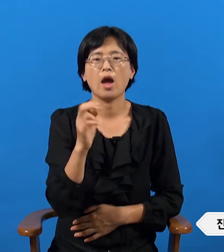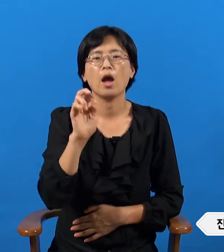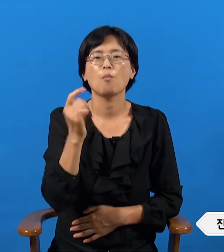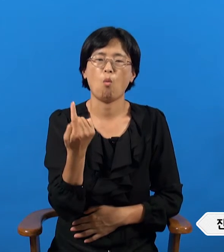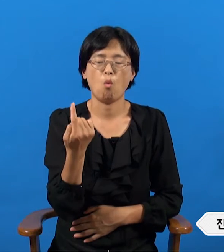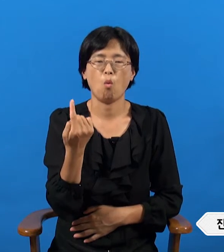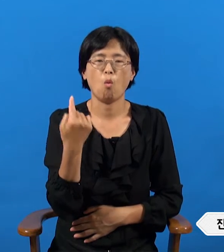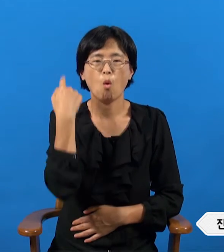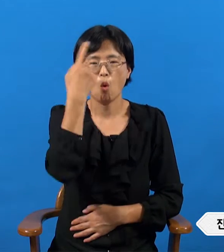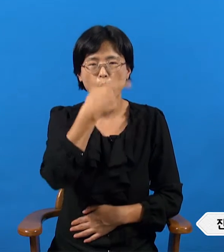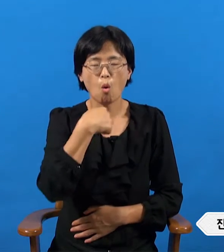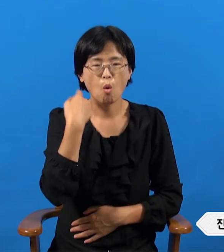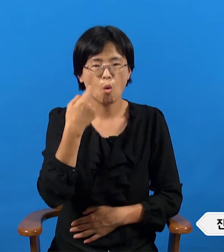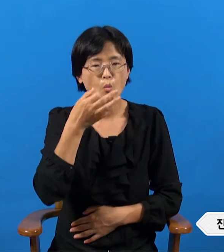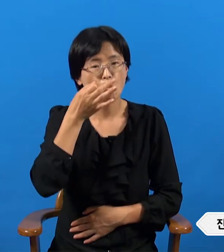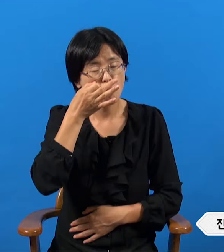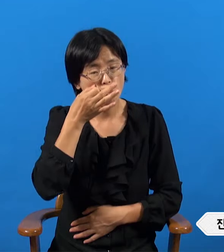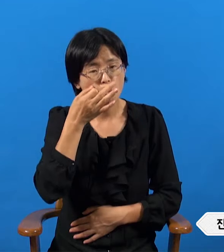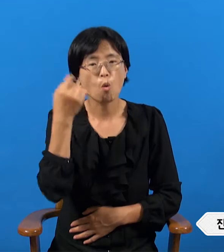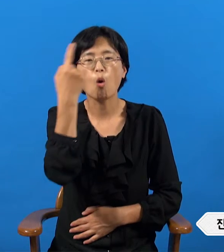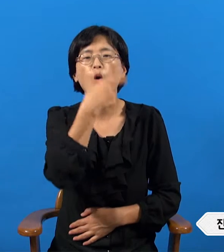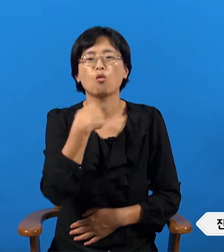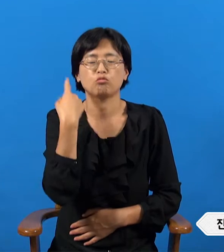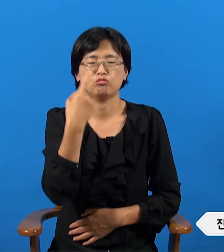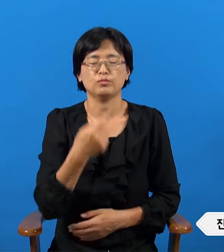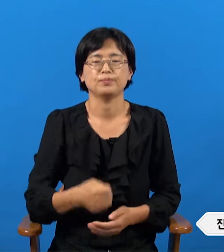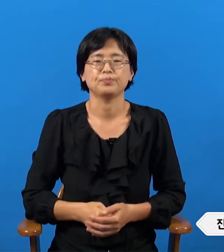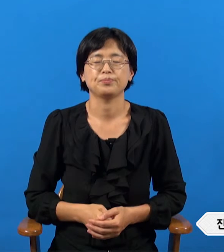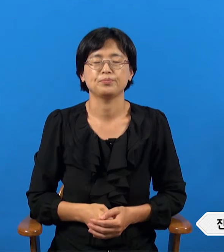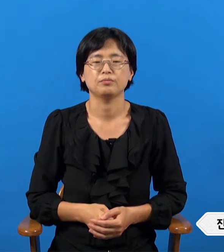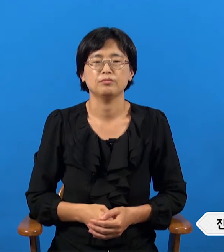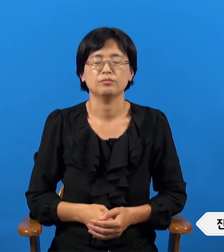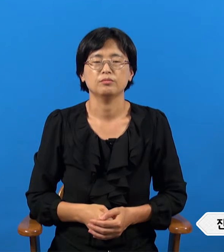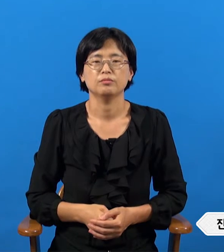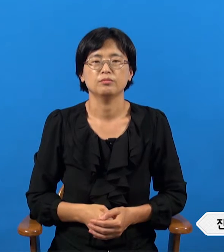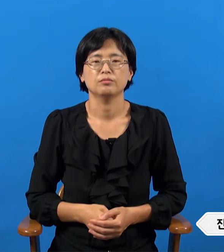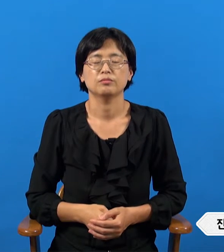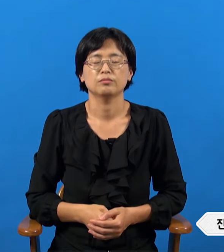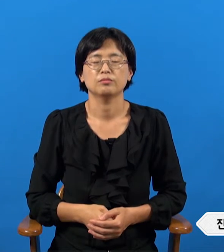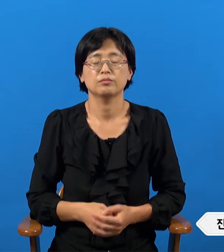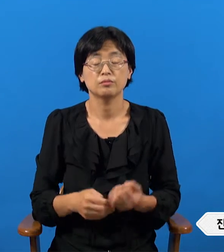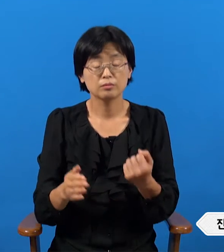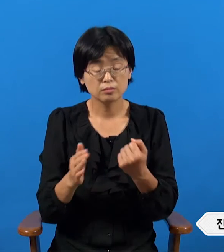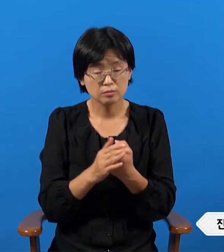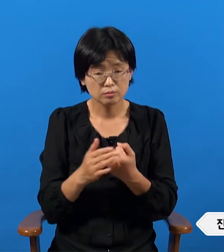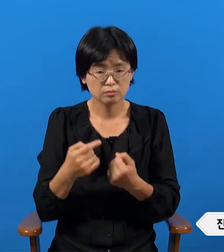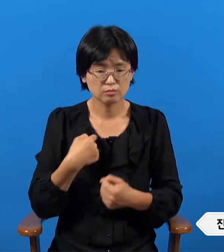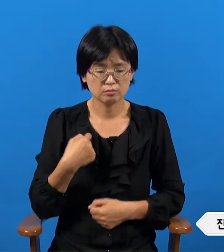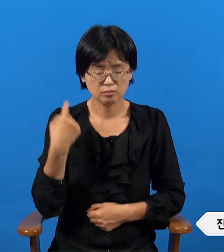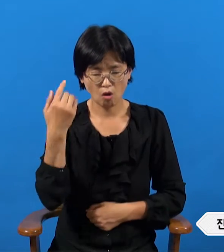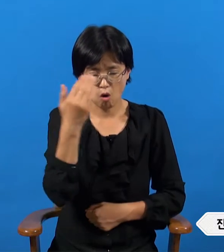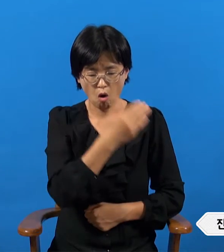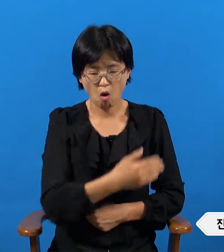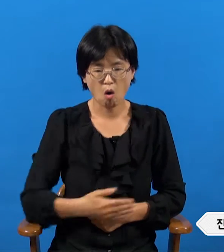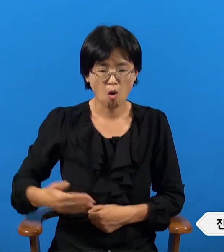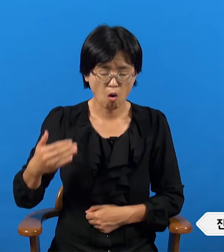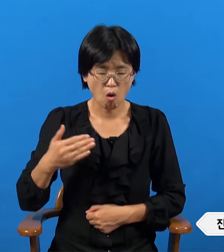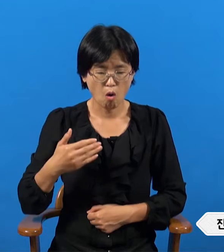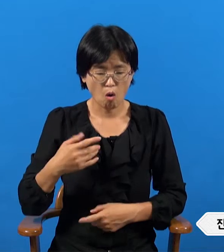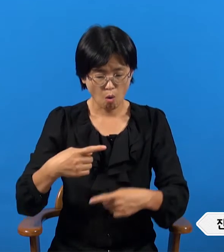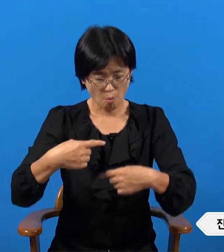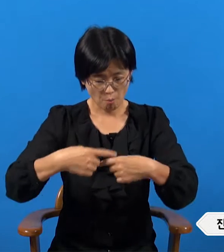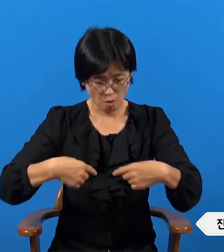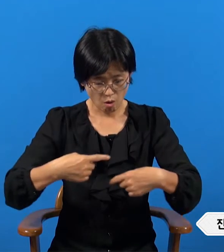이야기합니다. 어떻게 보여지는가? 그래서 내가 어떻게 보여지는가, 나의 외모에